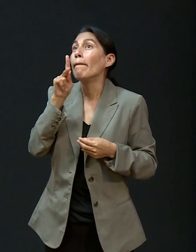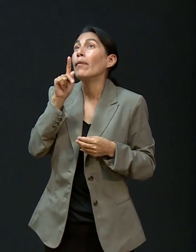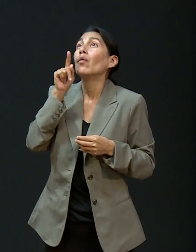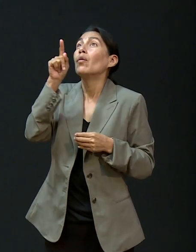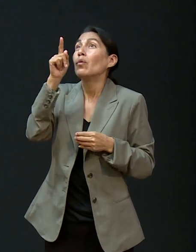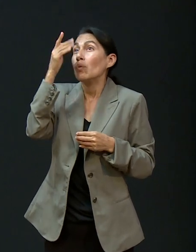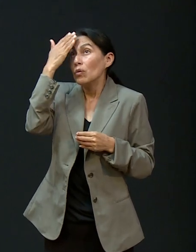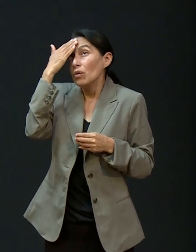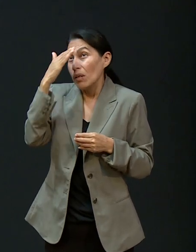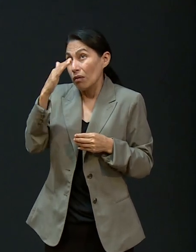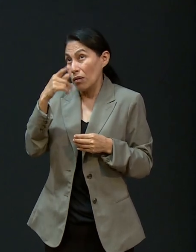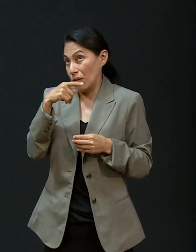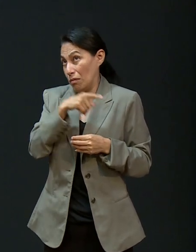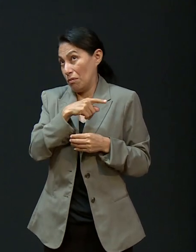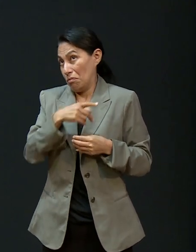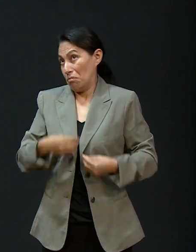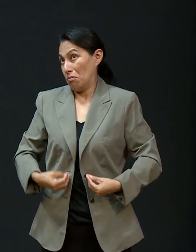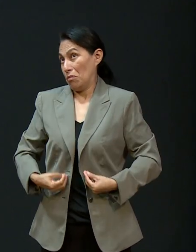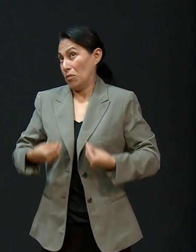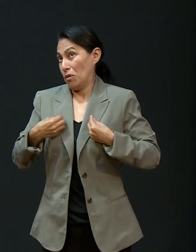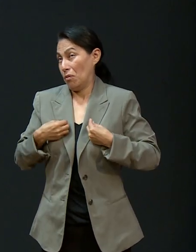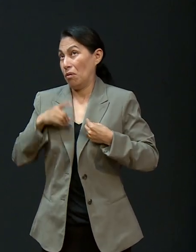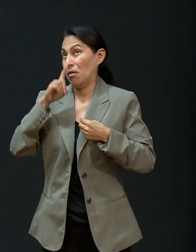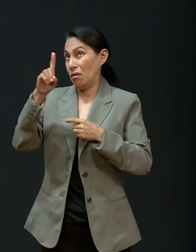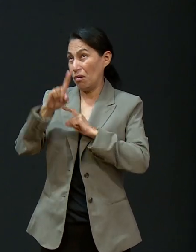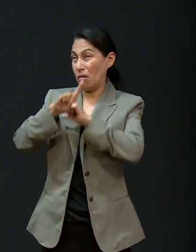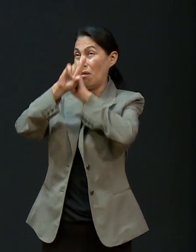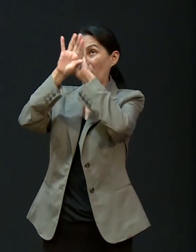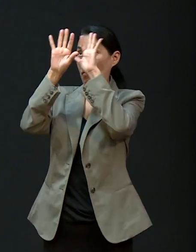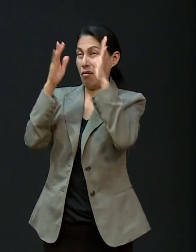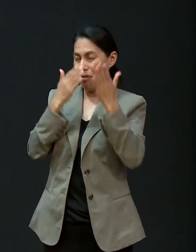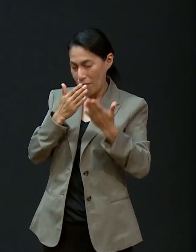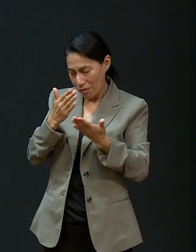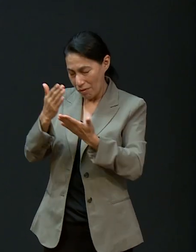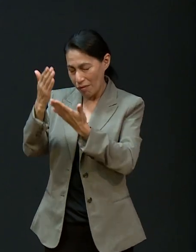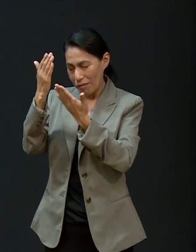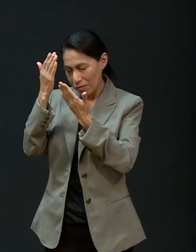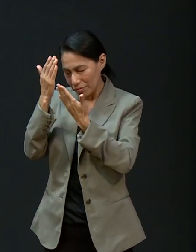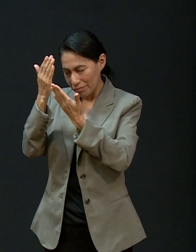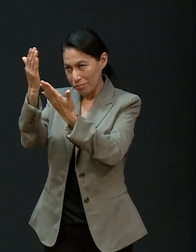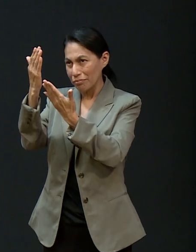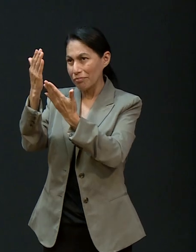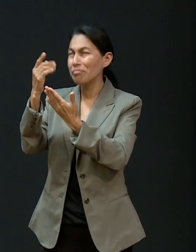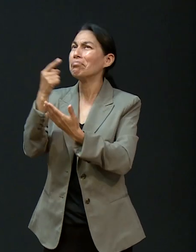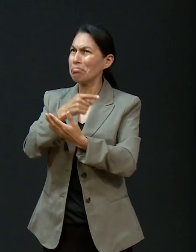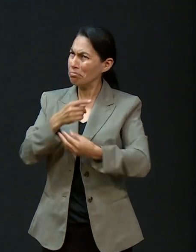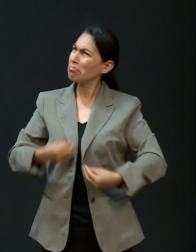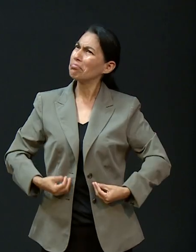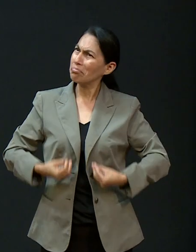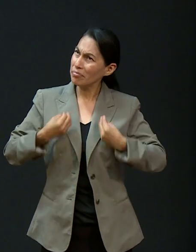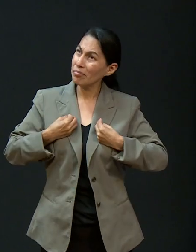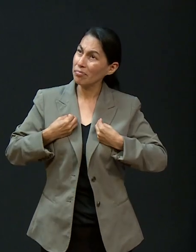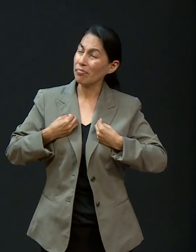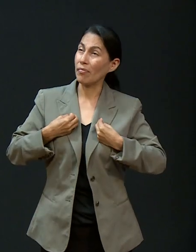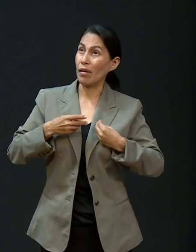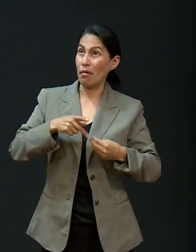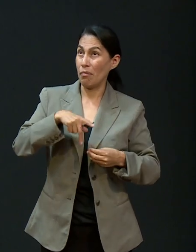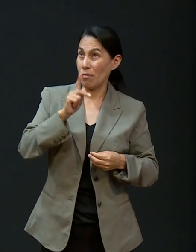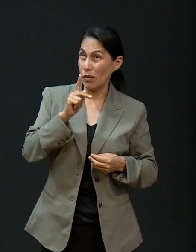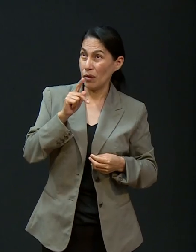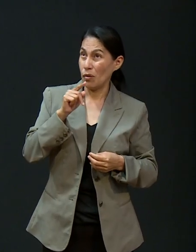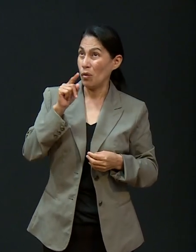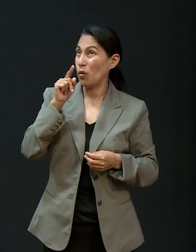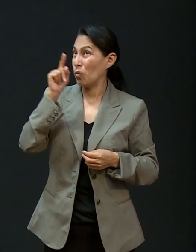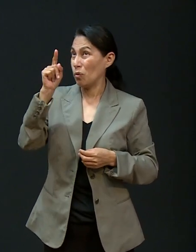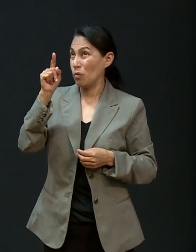tú sabes, Dios, si es para que él viva, para te glorificar, que viva,